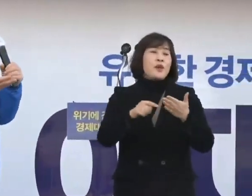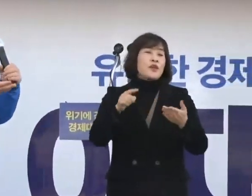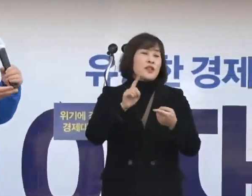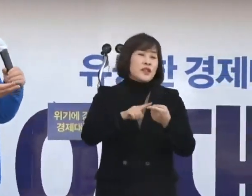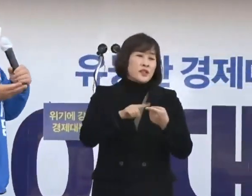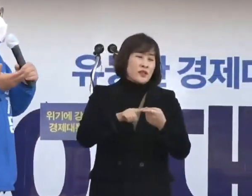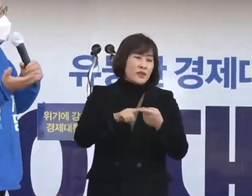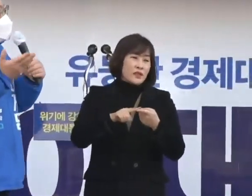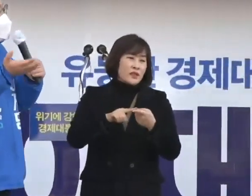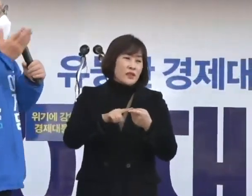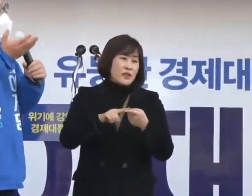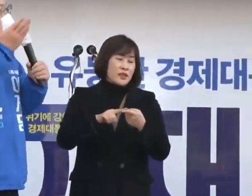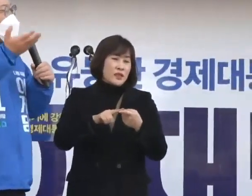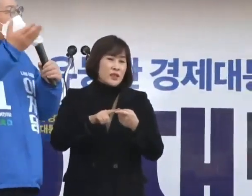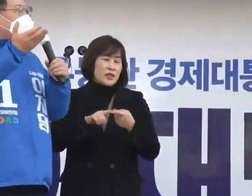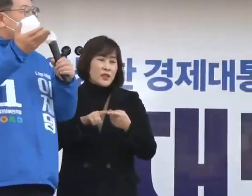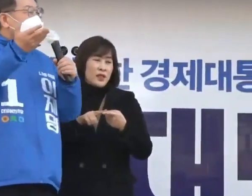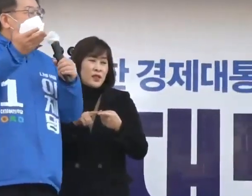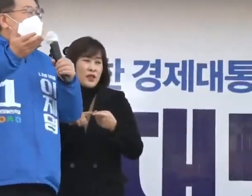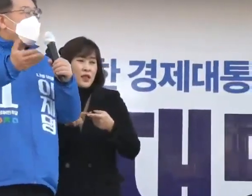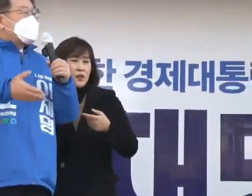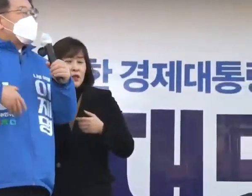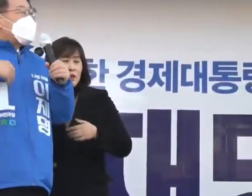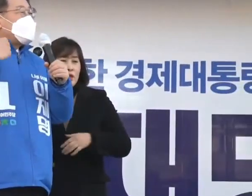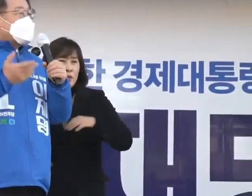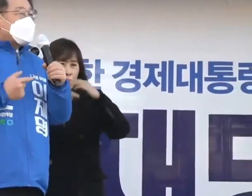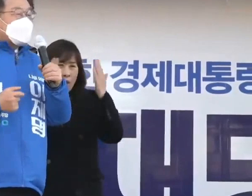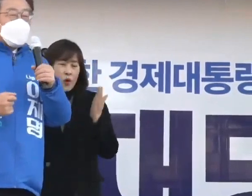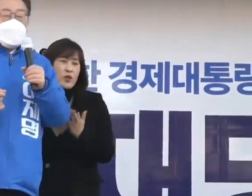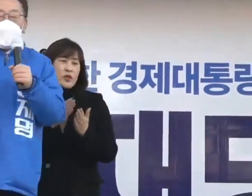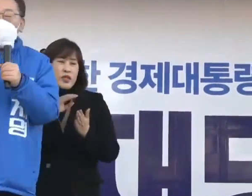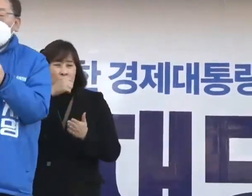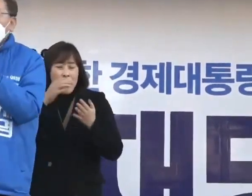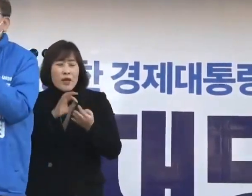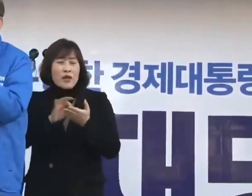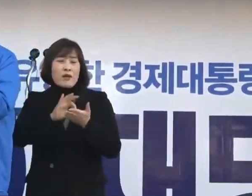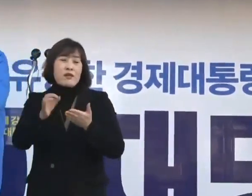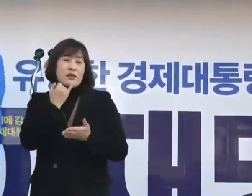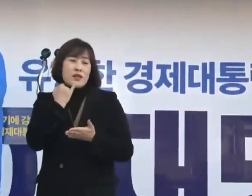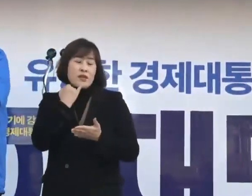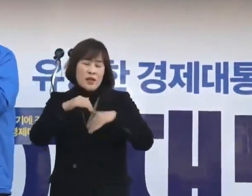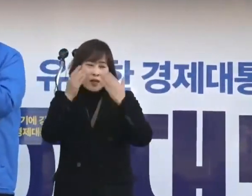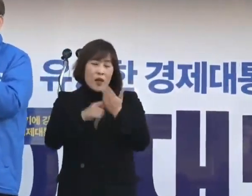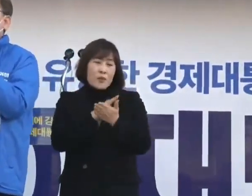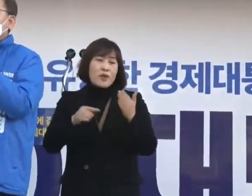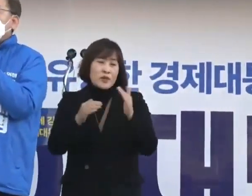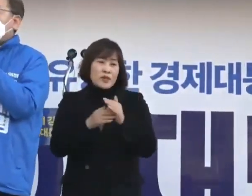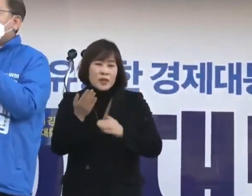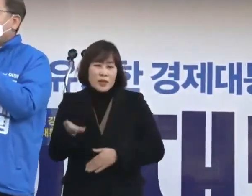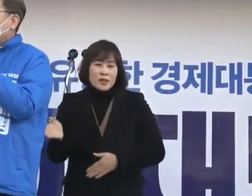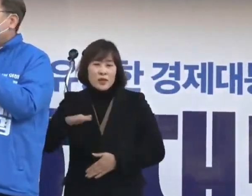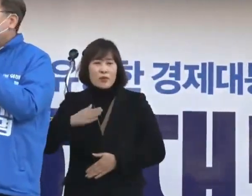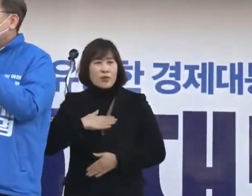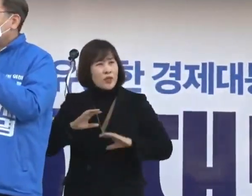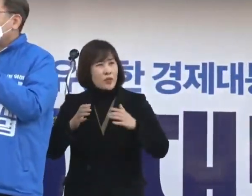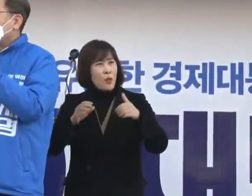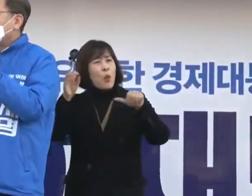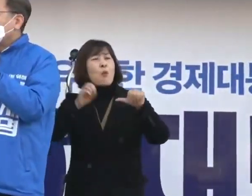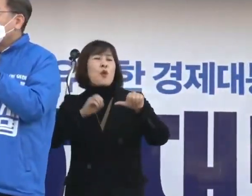거 GDP 15% 지출해가면서 다 갚아줬는데 우리는 왜 쥐꼬리만큼 5%밖에 안 하는